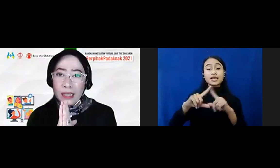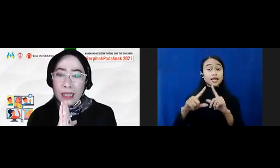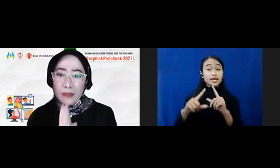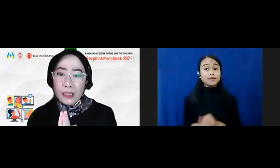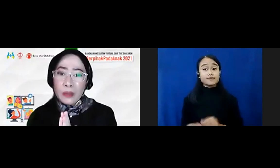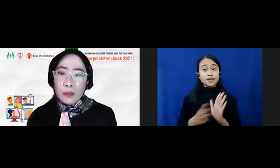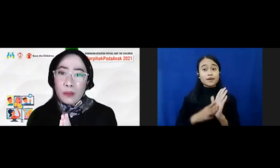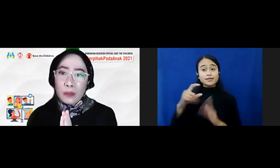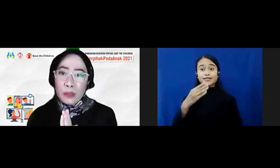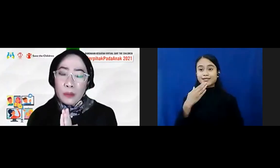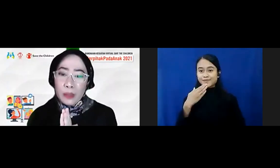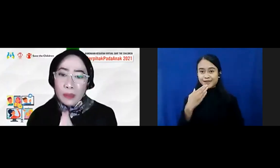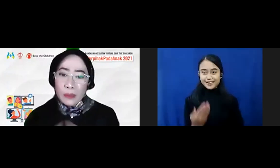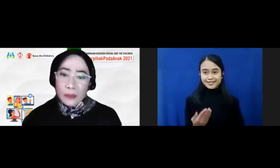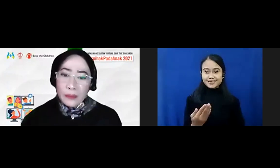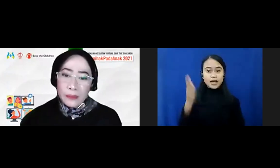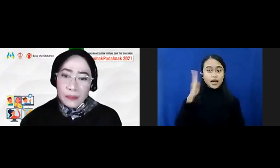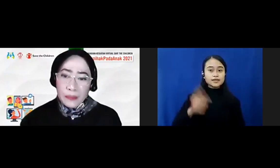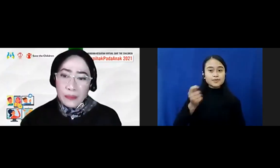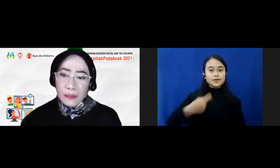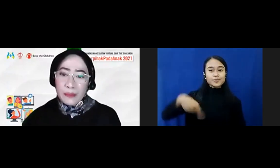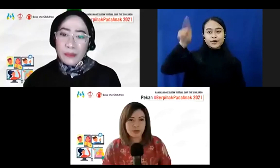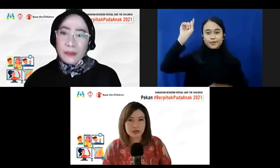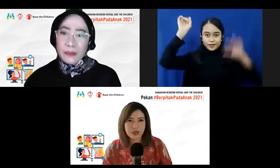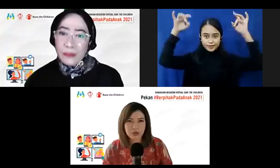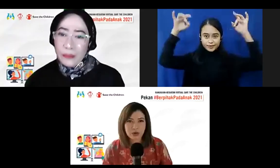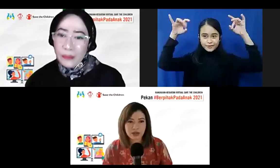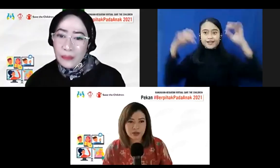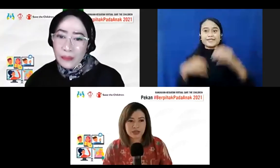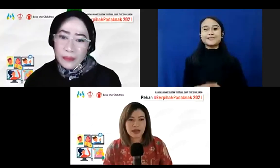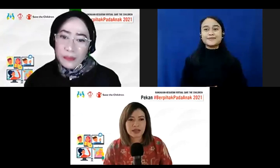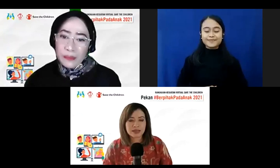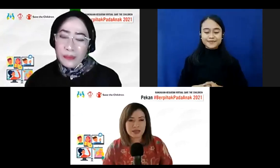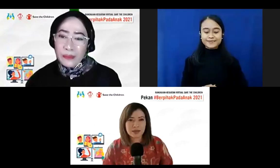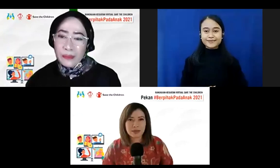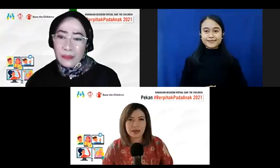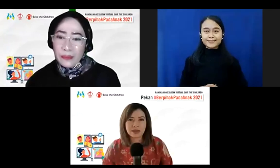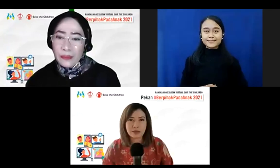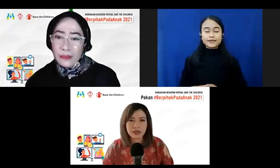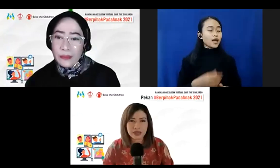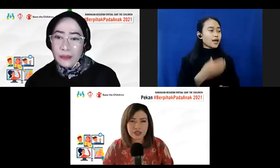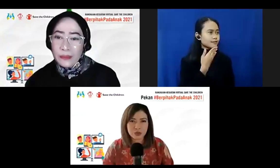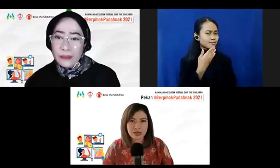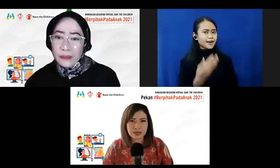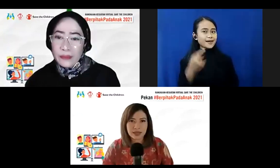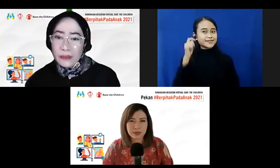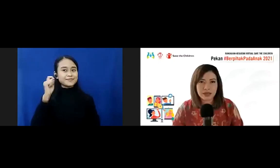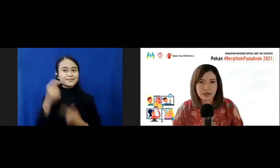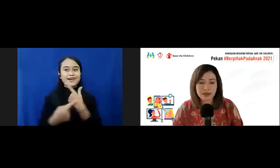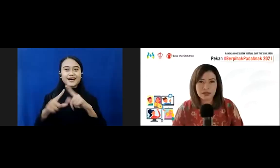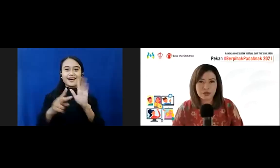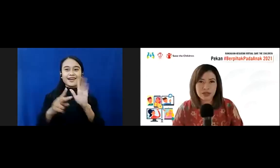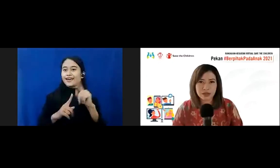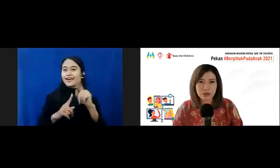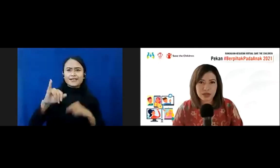saya undur diri. Assalamualaikum warahmatullahi wabarakatuh. Waalaikumsalam warahmatullahi wabarakatuh. Terima kasih Mbak Yanti. Mbak Yanti ini diskusi yang sangat